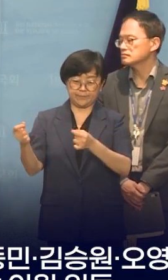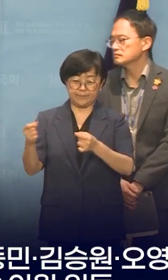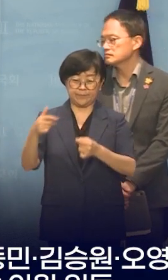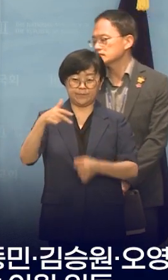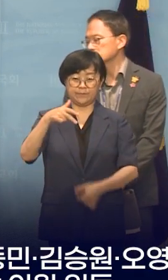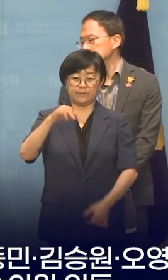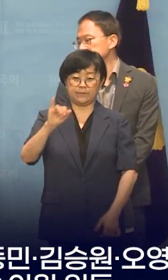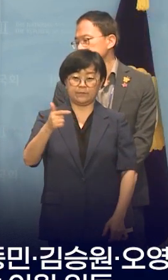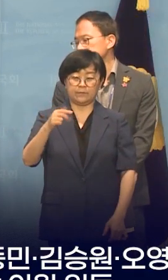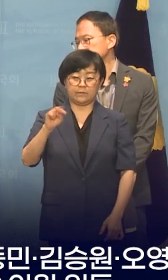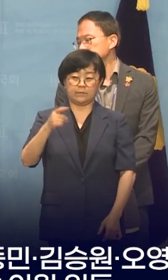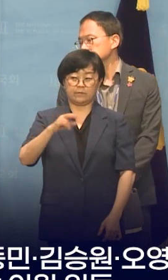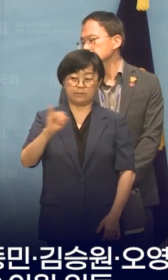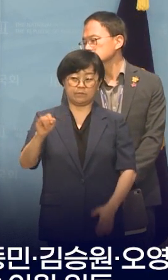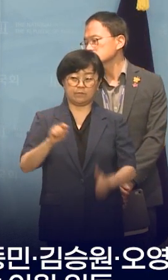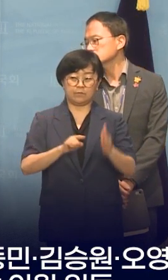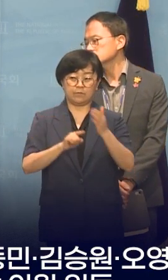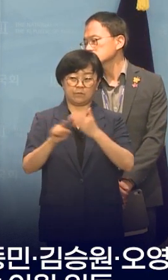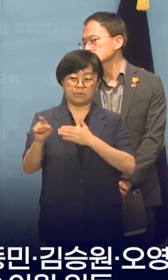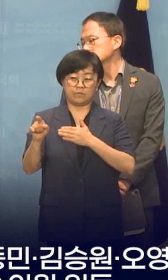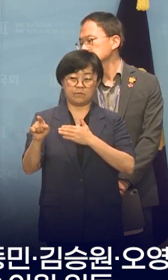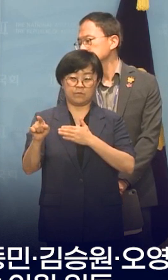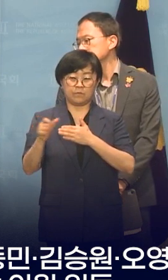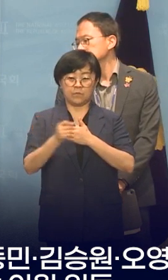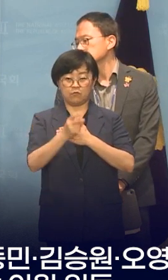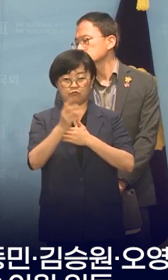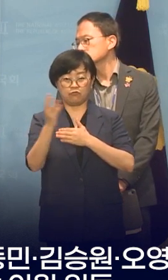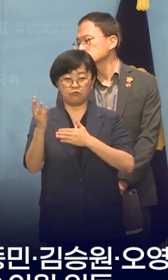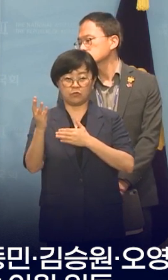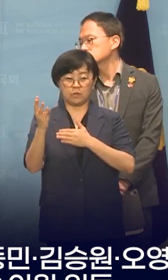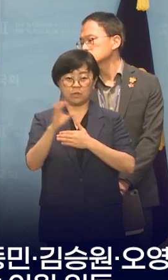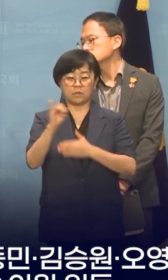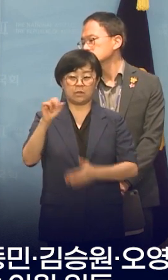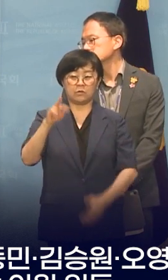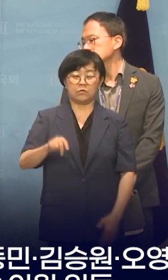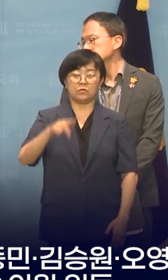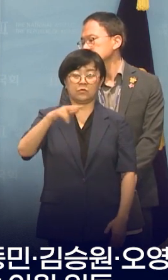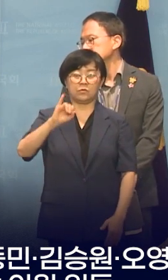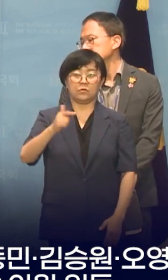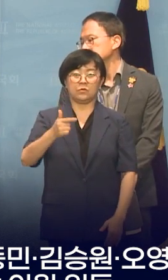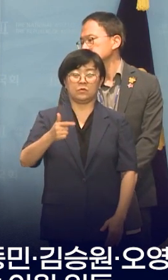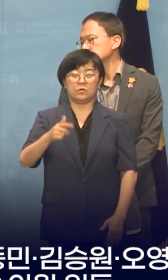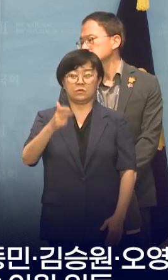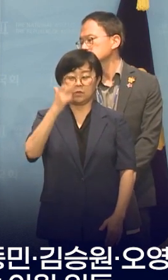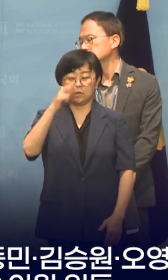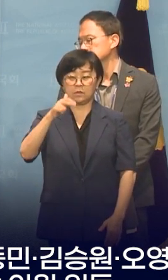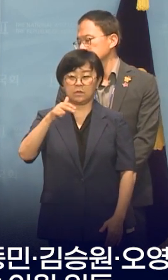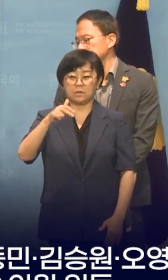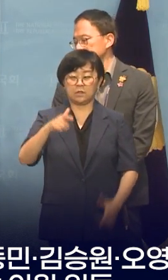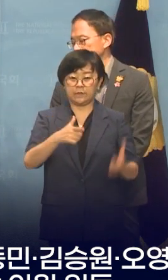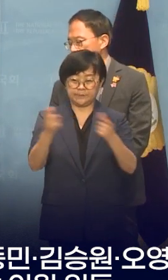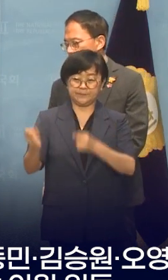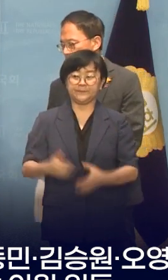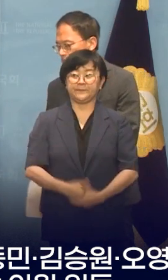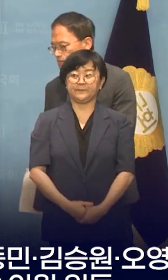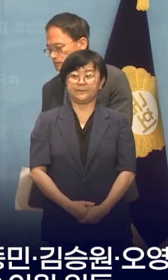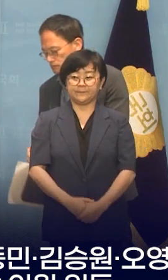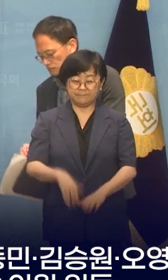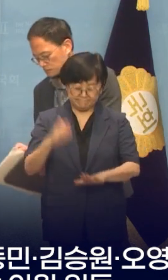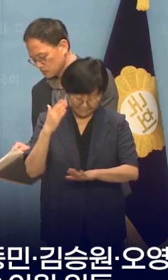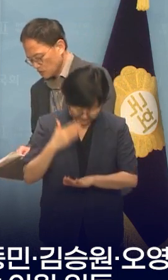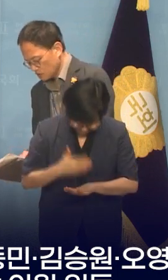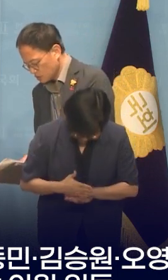진선미 권칠승 박주민 기동민 김승원 오영환 이수진 이해식 최기상 의원 일동입니다